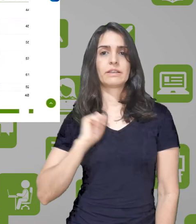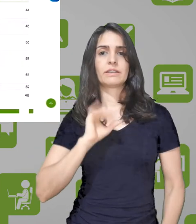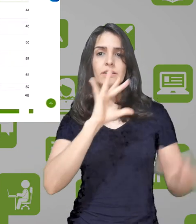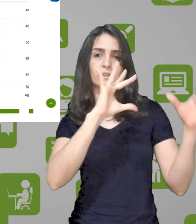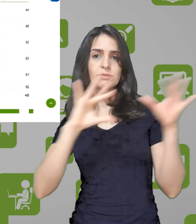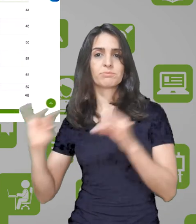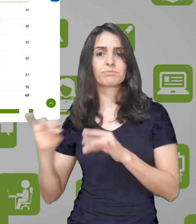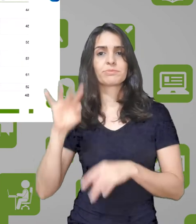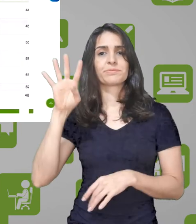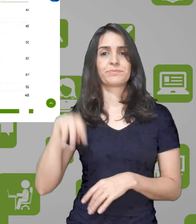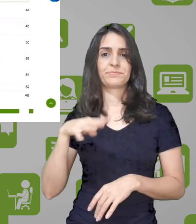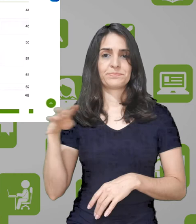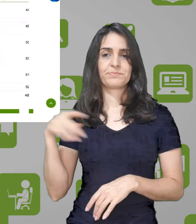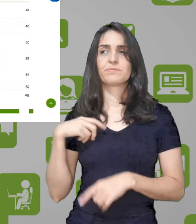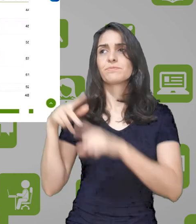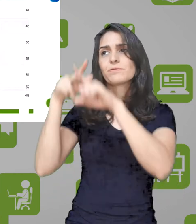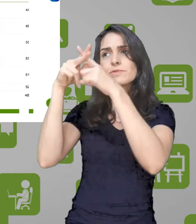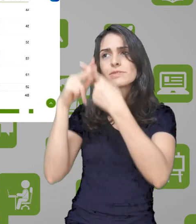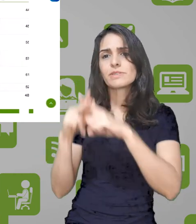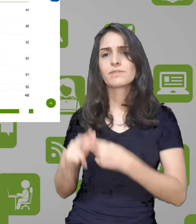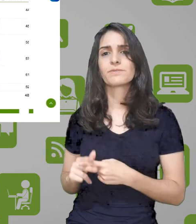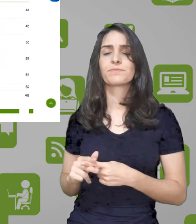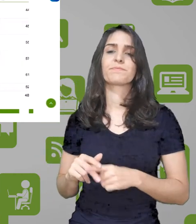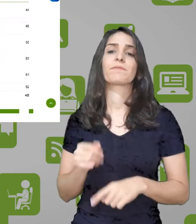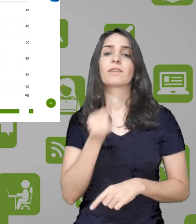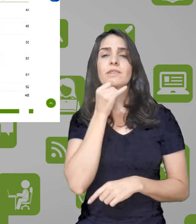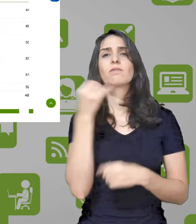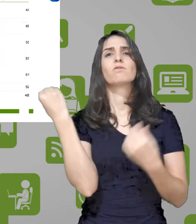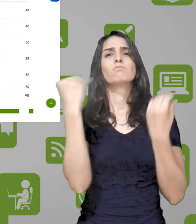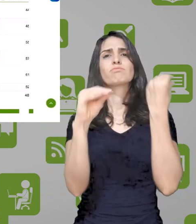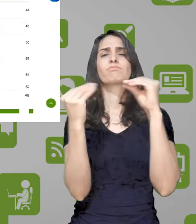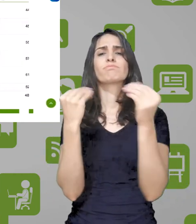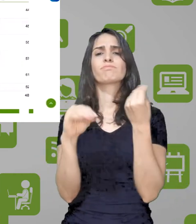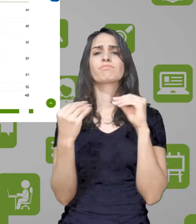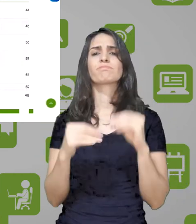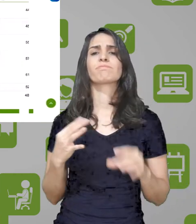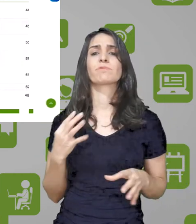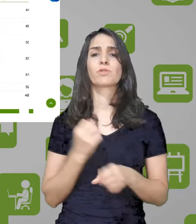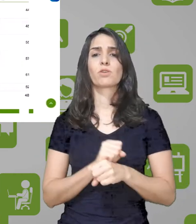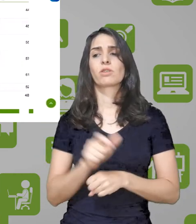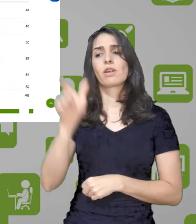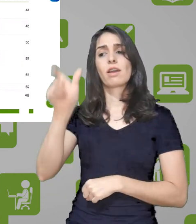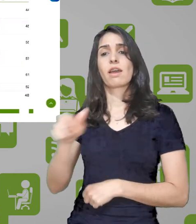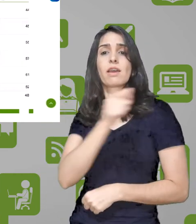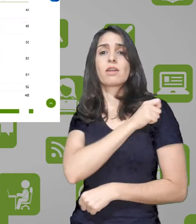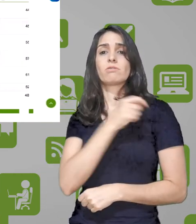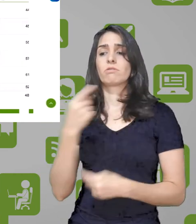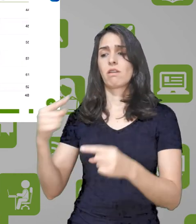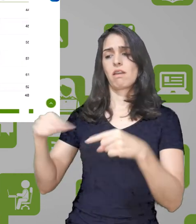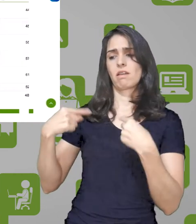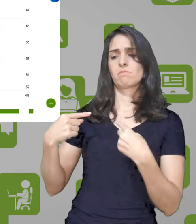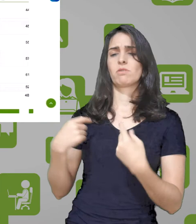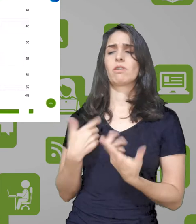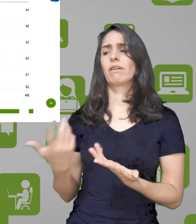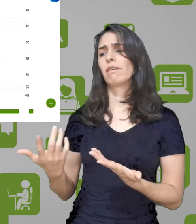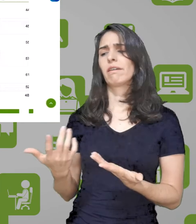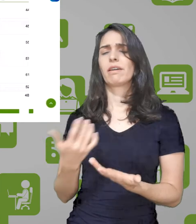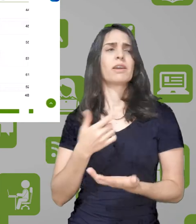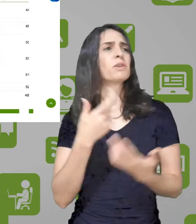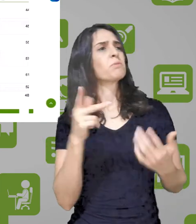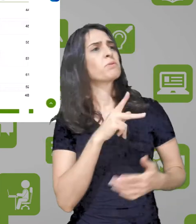é fazer a revisão de notas também por exemplo a depois que eu não sei todas as notas um aluno reclamou